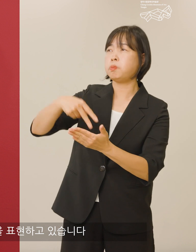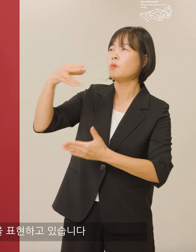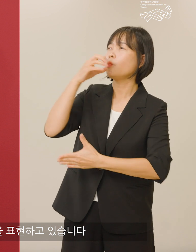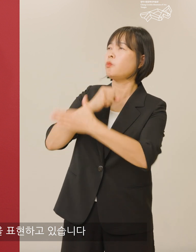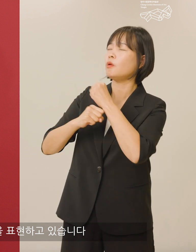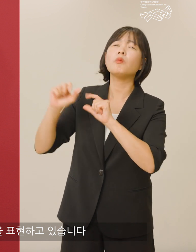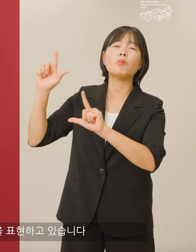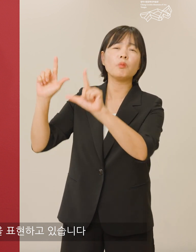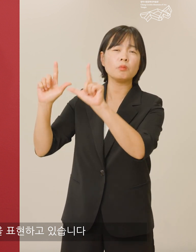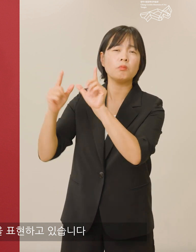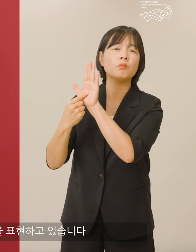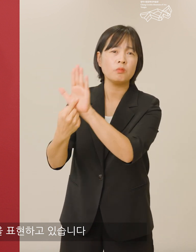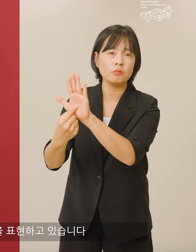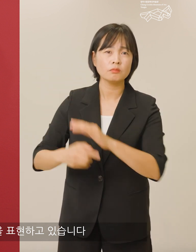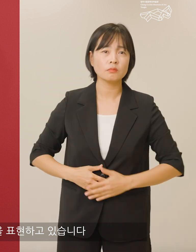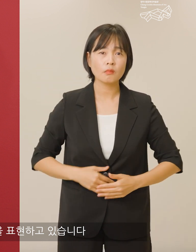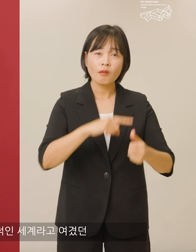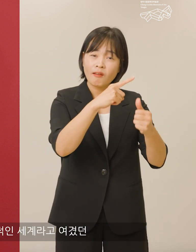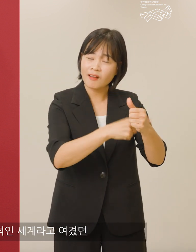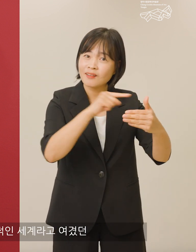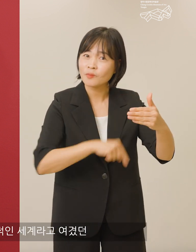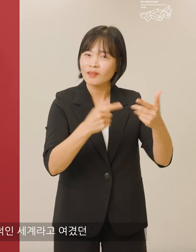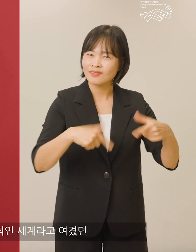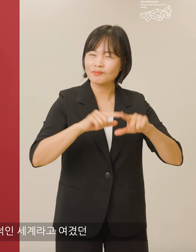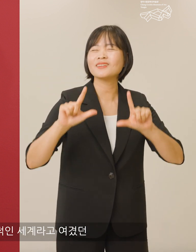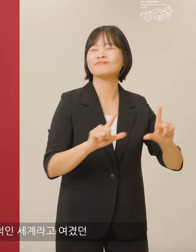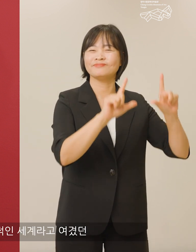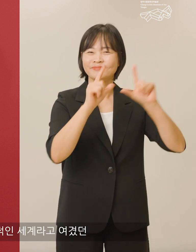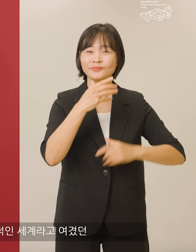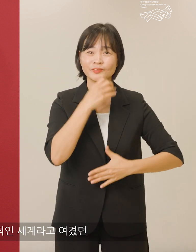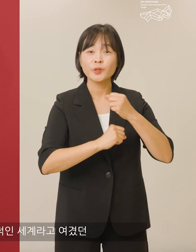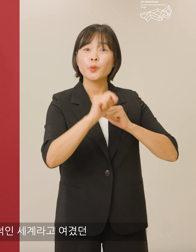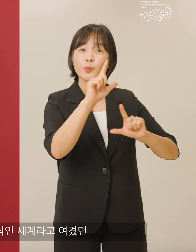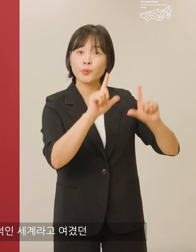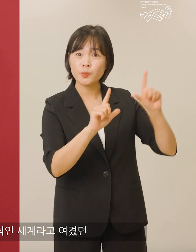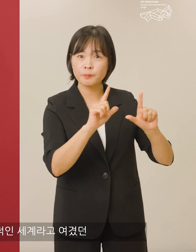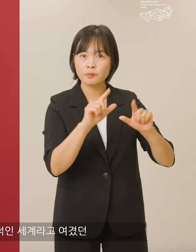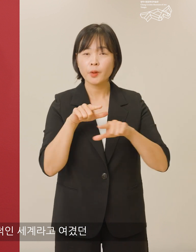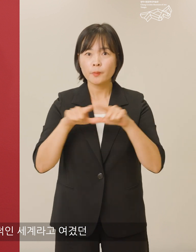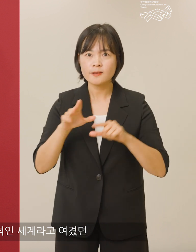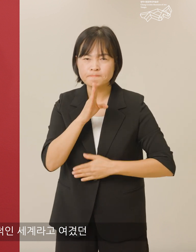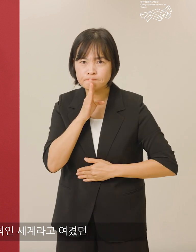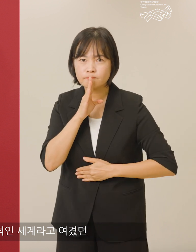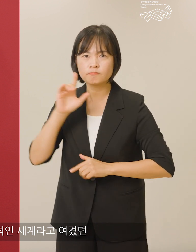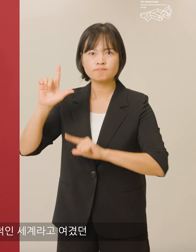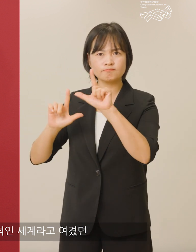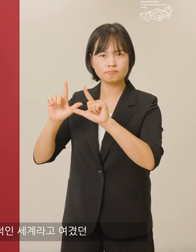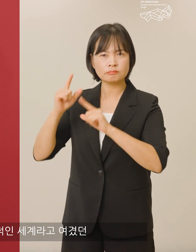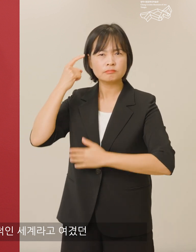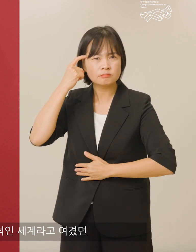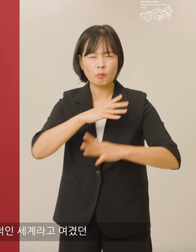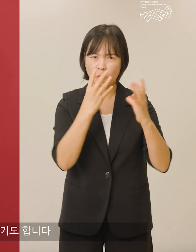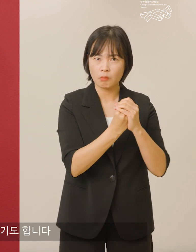하늘을 날아가는 도인의 모습을 표현하고 있습니다. 자연 속에 함께하는 도인과 같은 삶을 이상적인